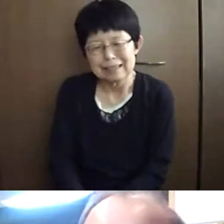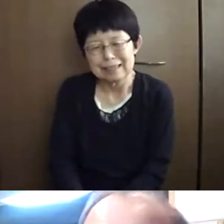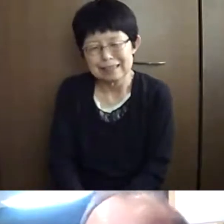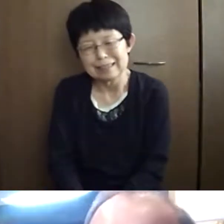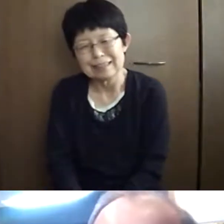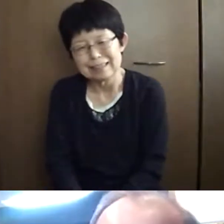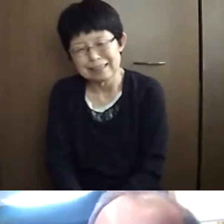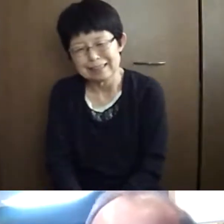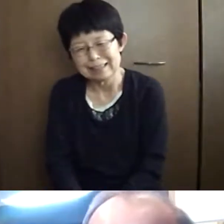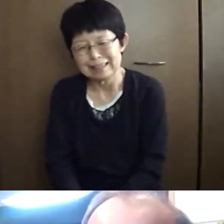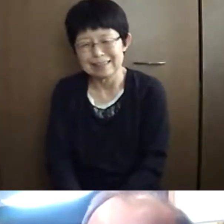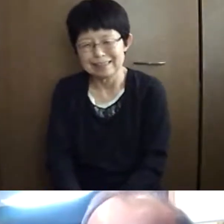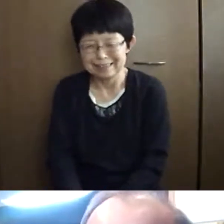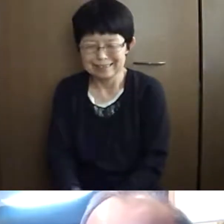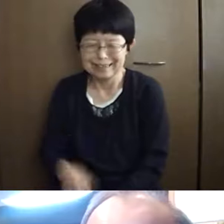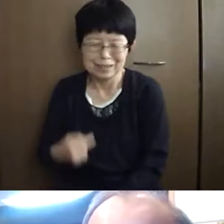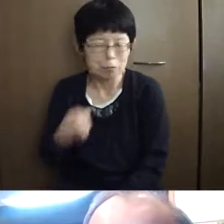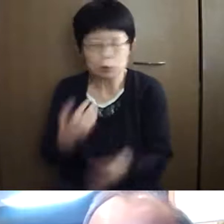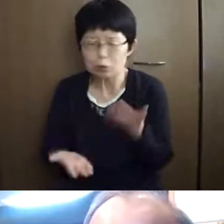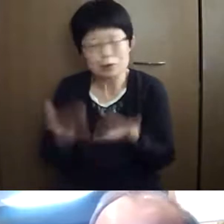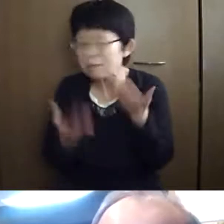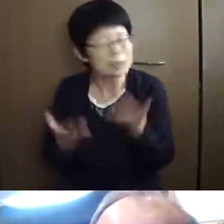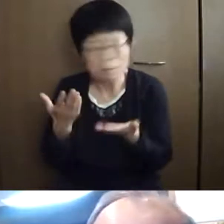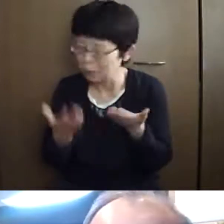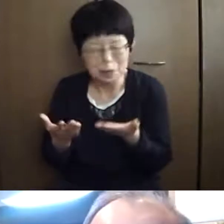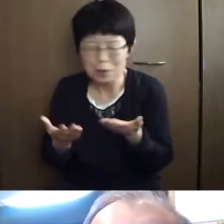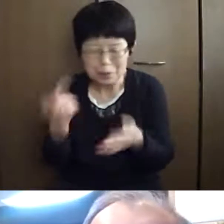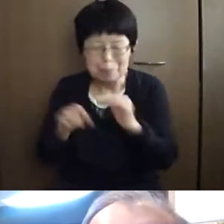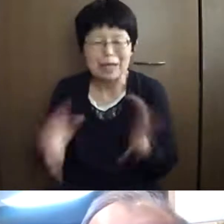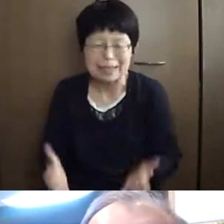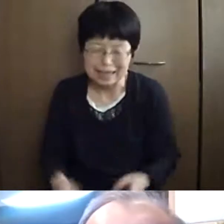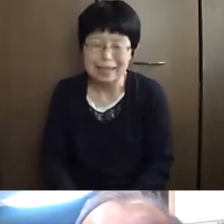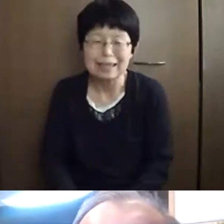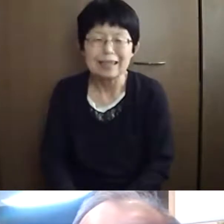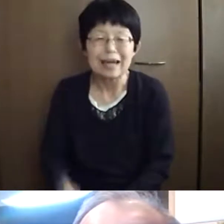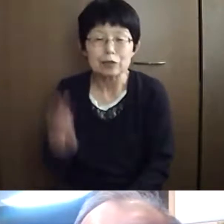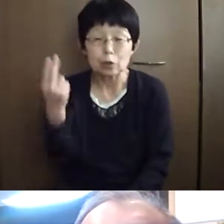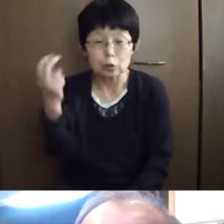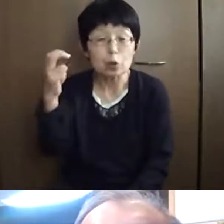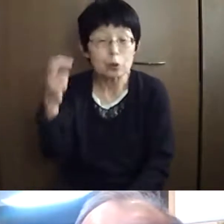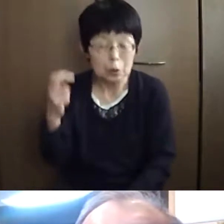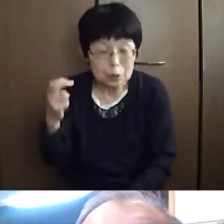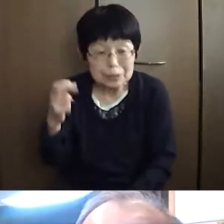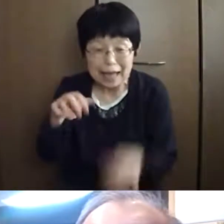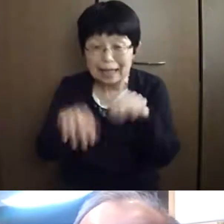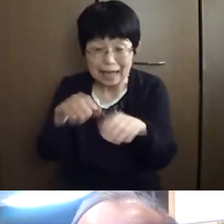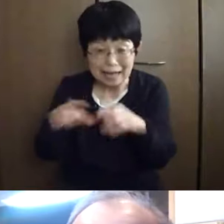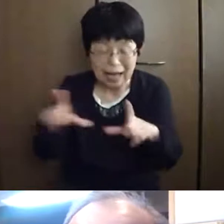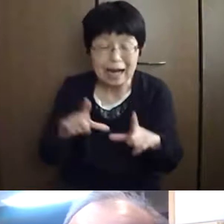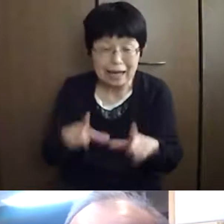でしょう。絶対強いです。はい。あとですね、トロロさんから、あと、あえて言えば、ゴーも